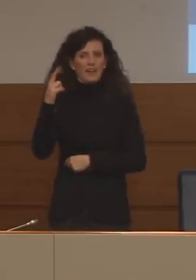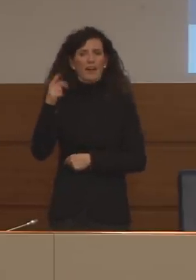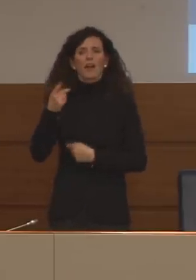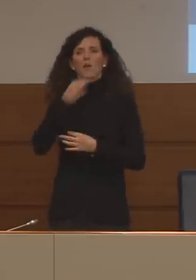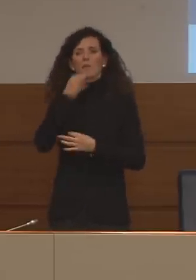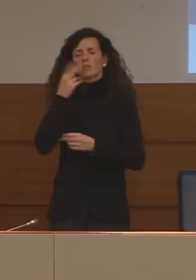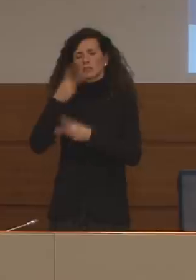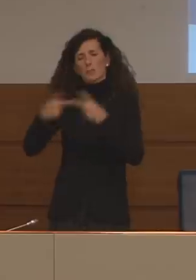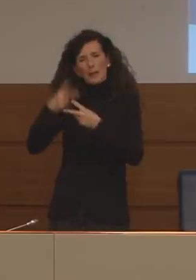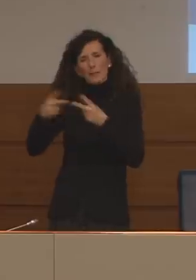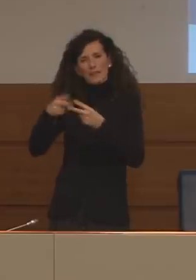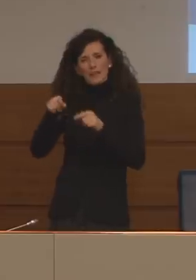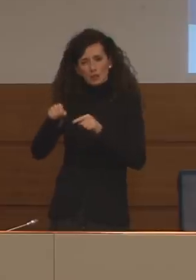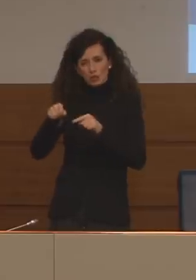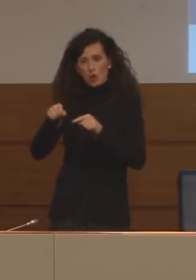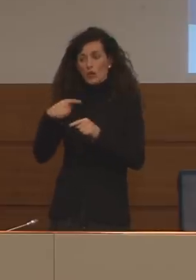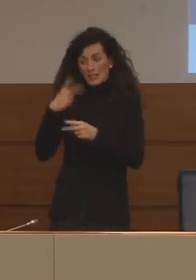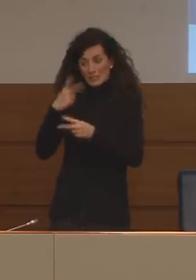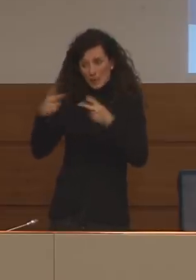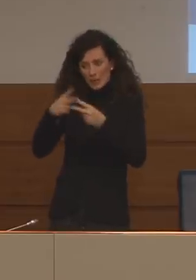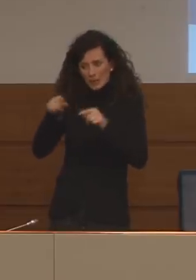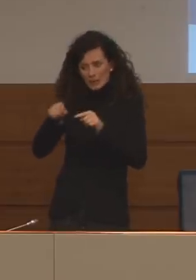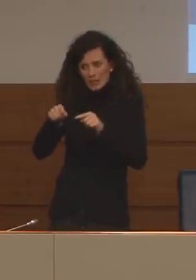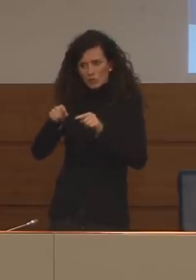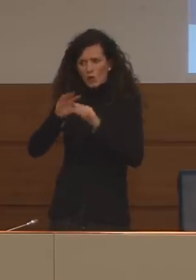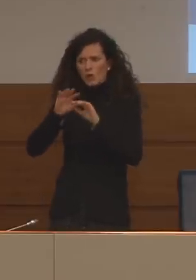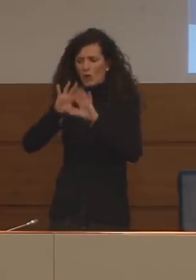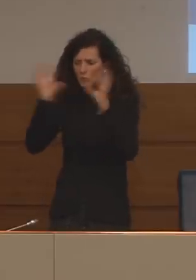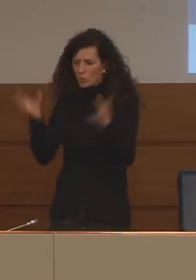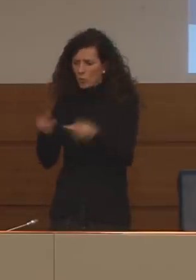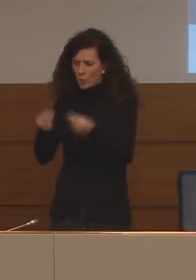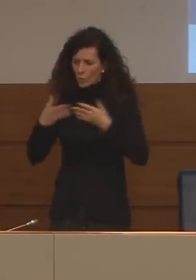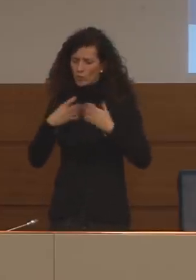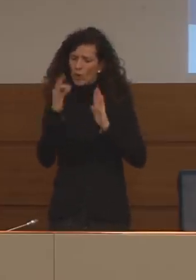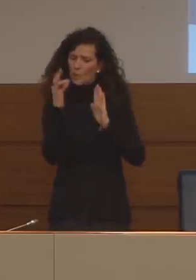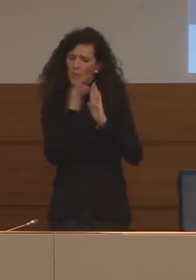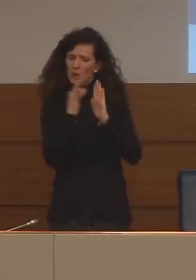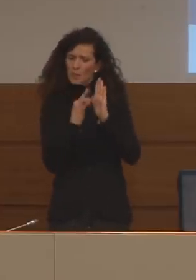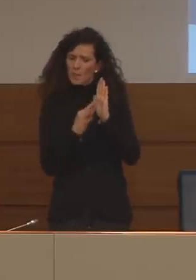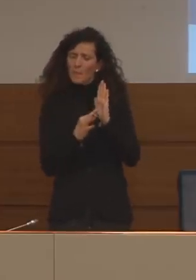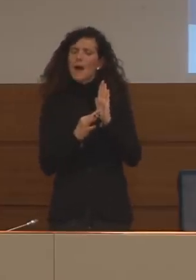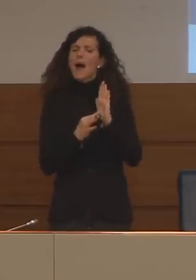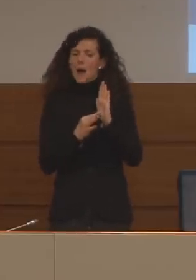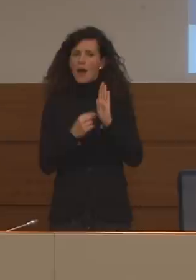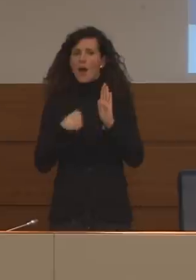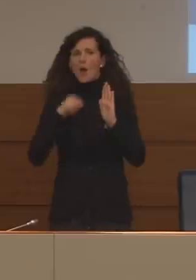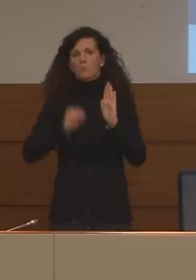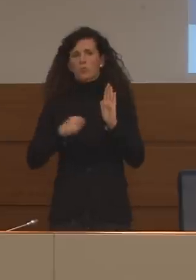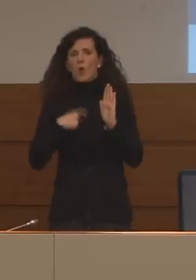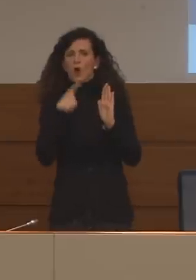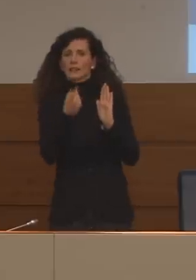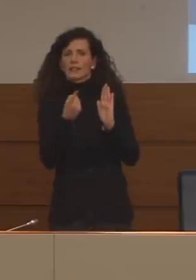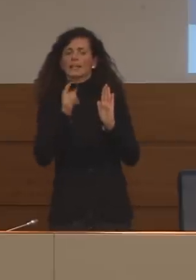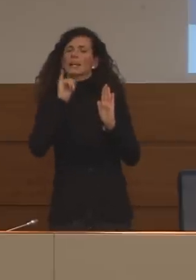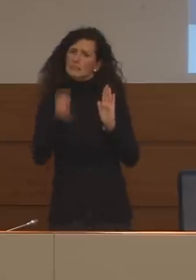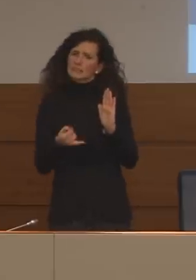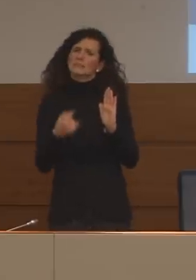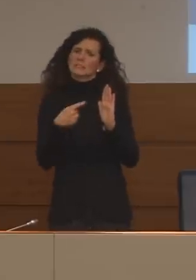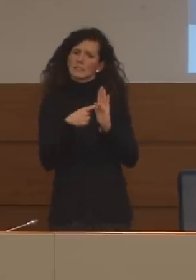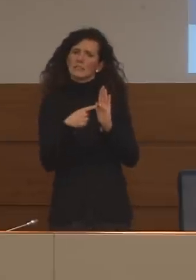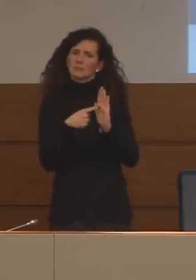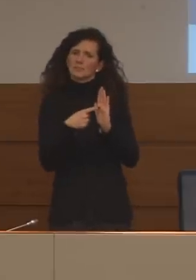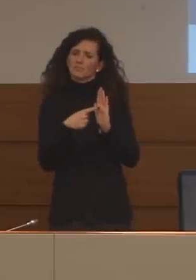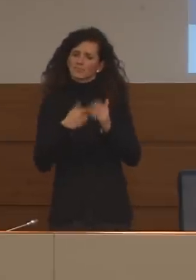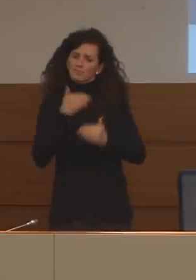poter avere tutti quei parametri che poi ci possano consentire di dire che effettivamente il meccanismo d'azione